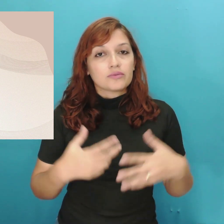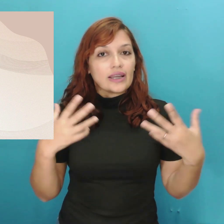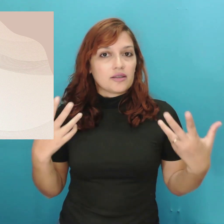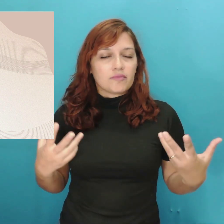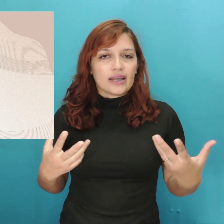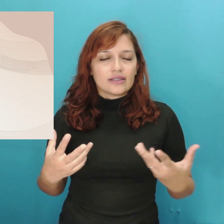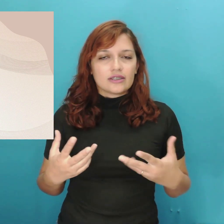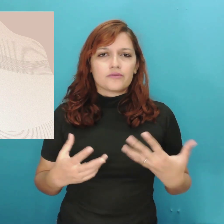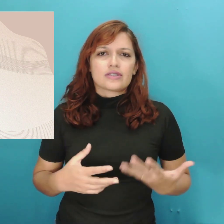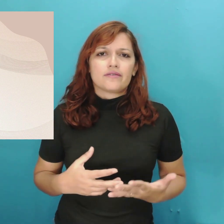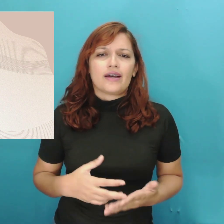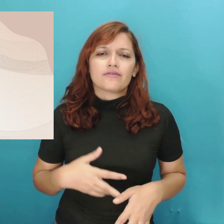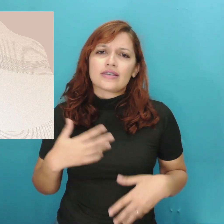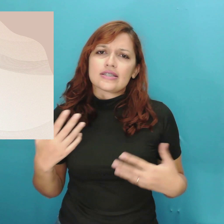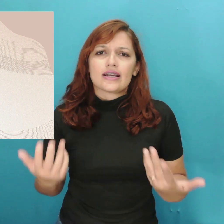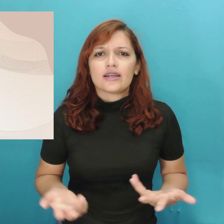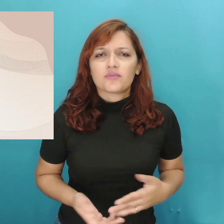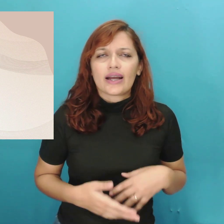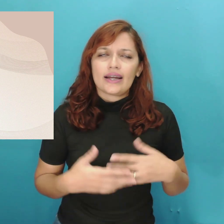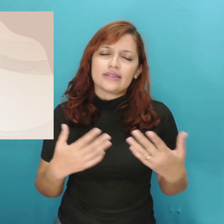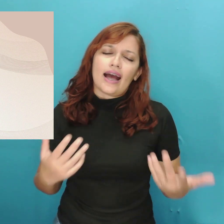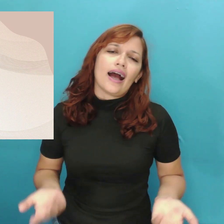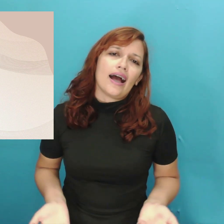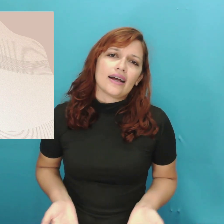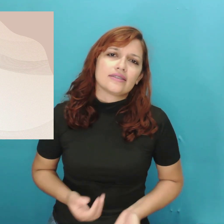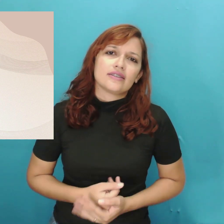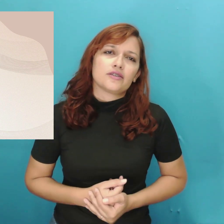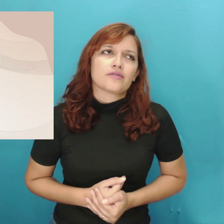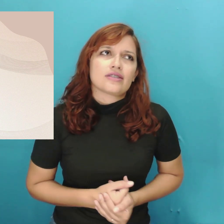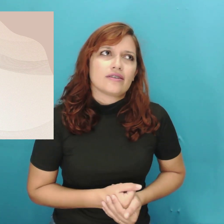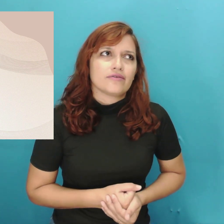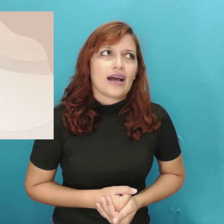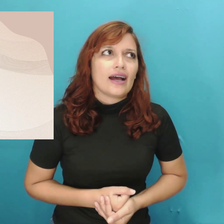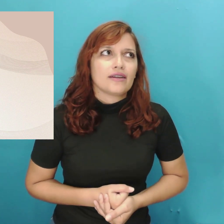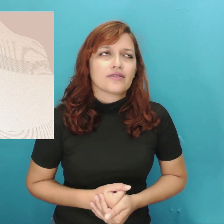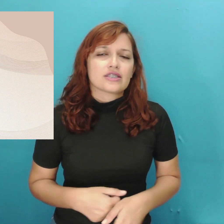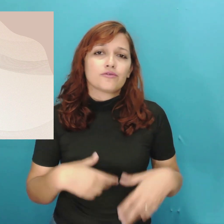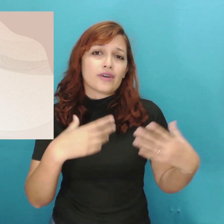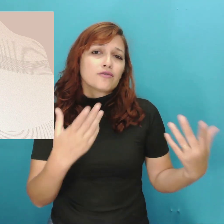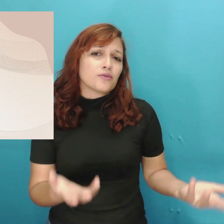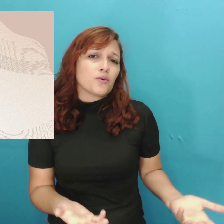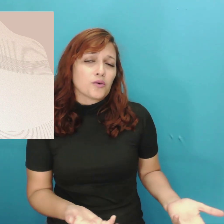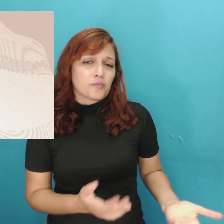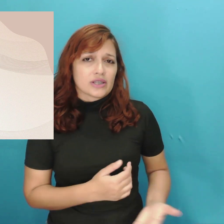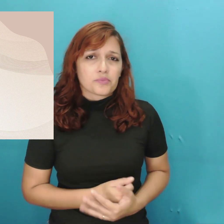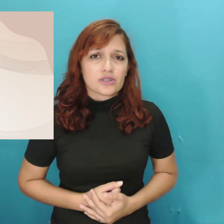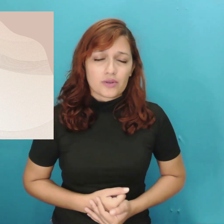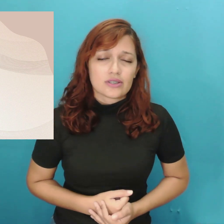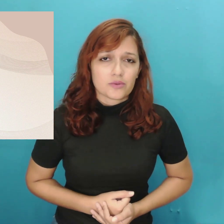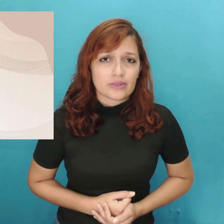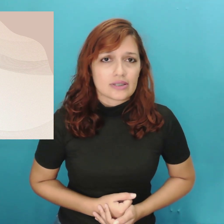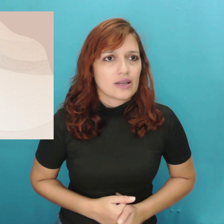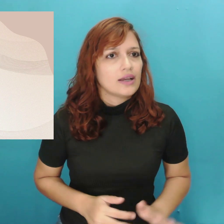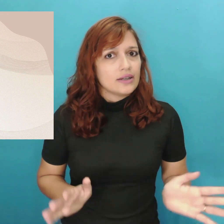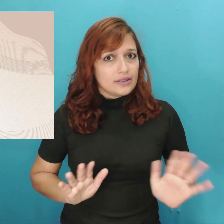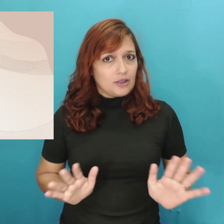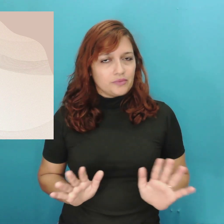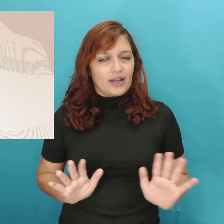em mente que você vai fazer uma caridade, que você vai fazer um favor para as pessoas surdas. Não,